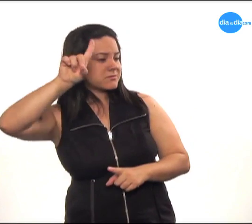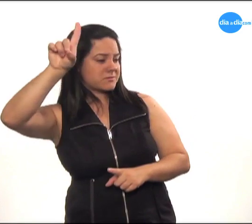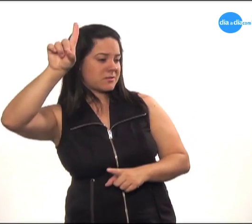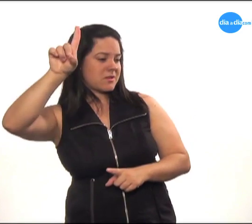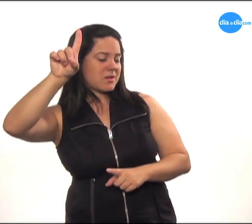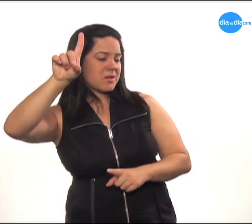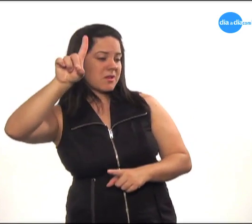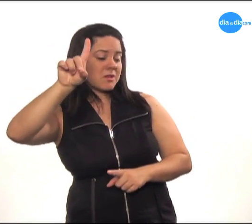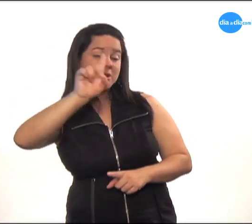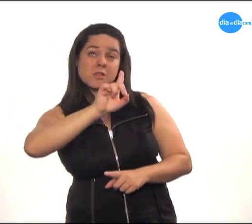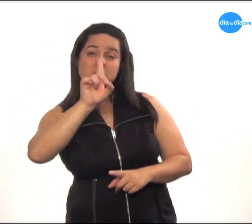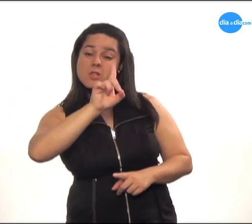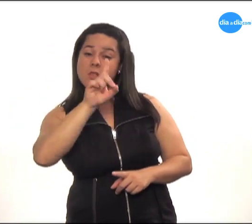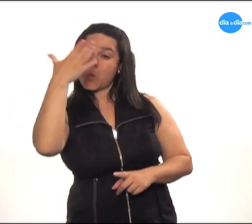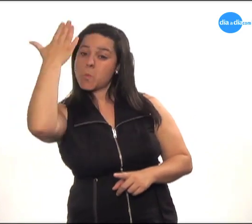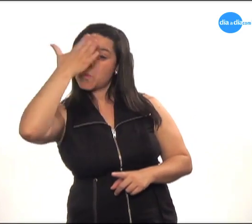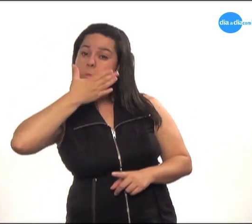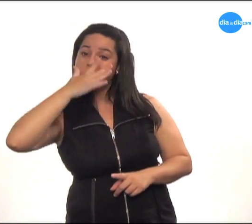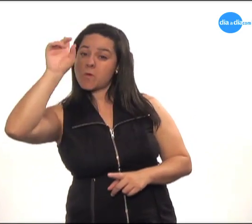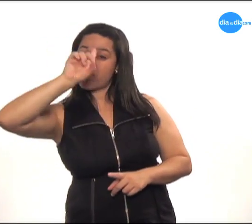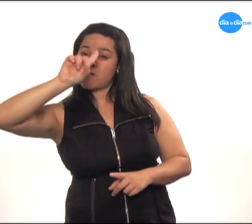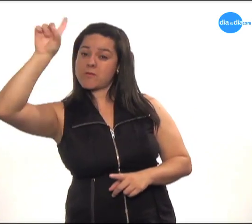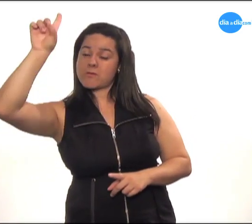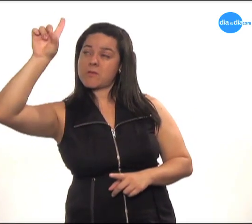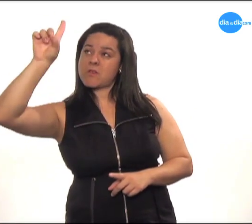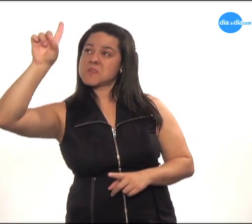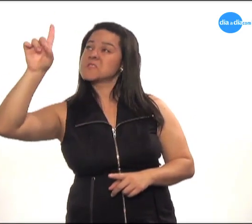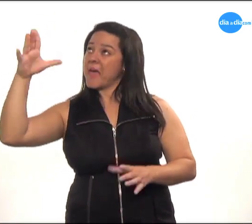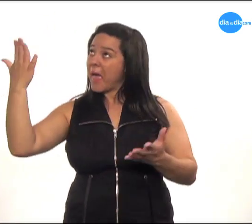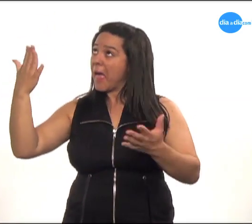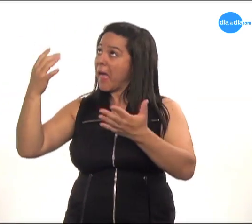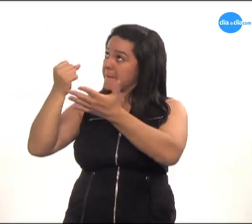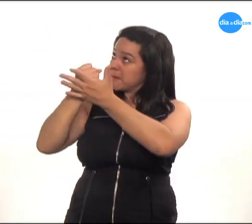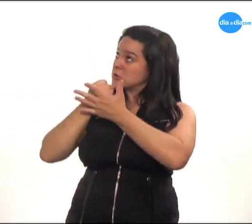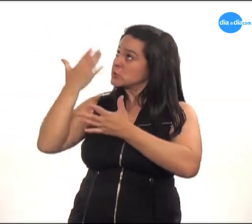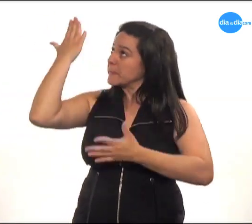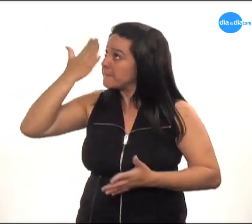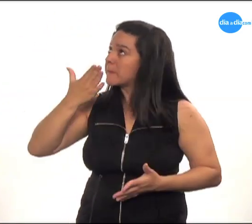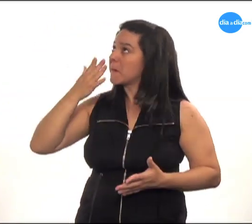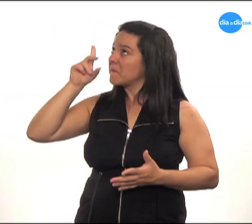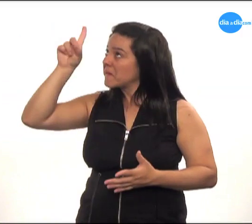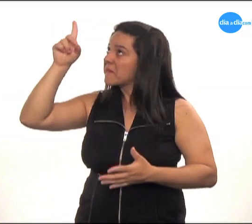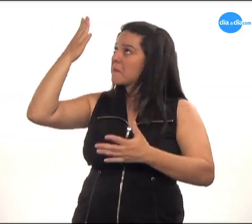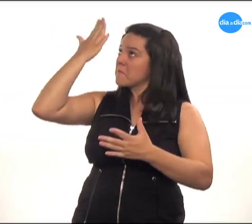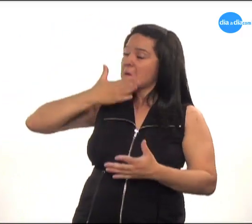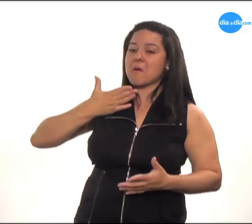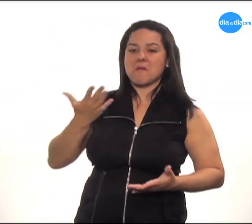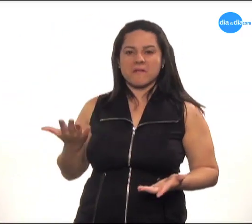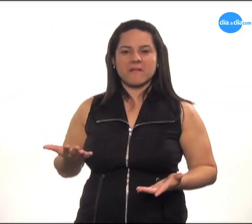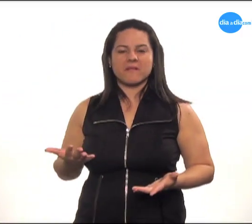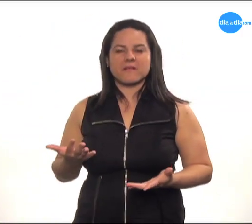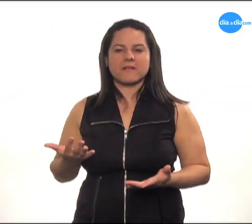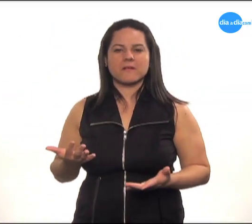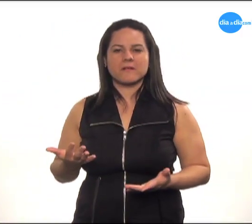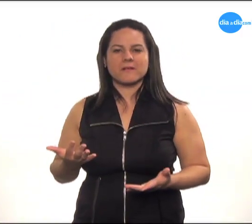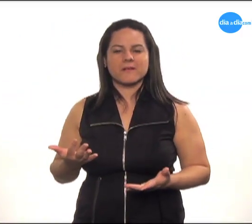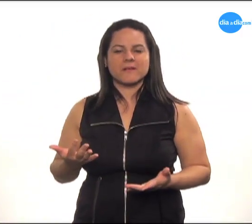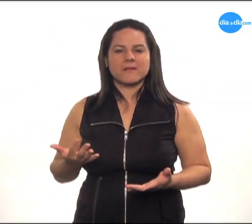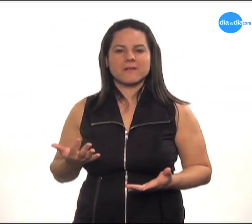escrito, não põe à prova o Senhor teu Deus. E a terceira tentação, só para você